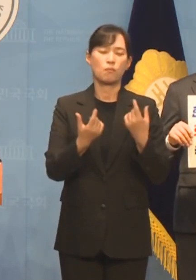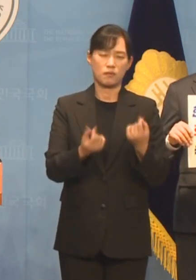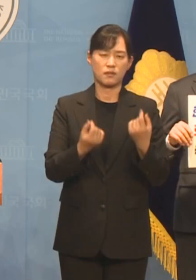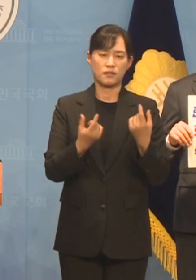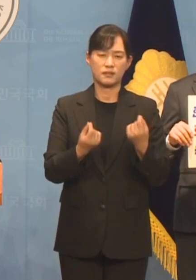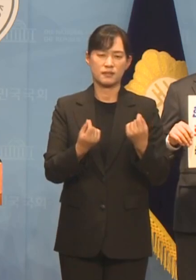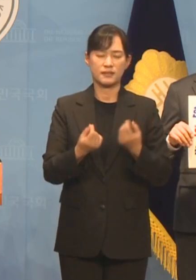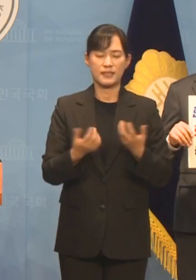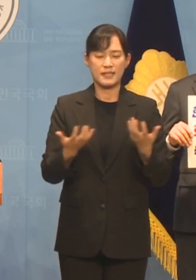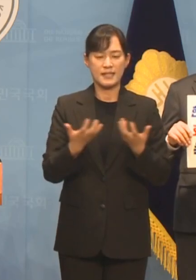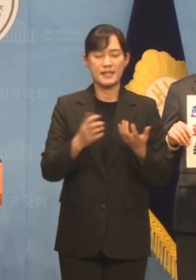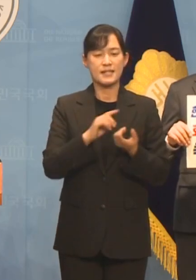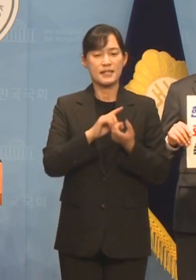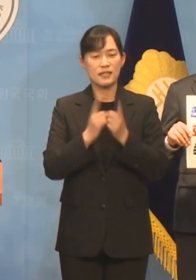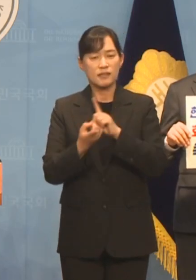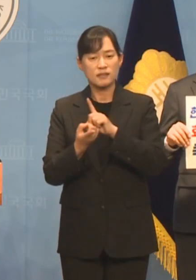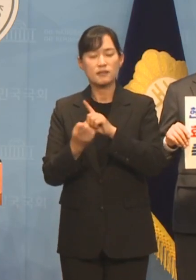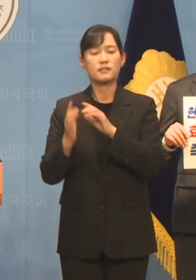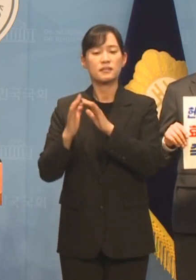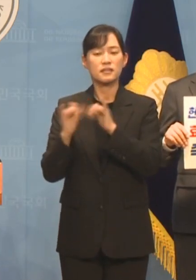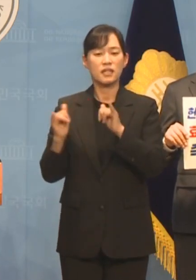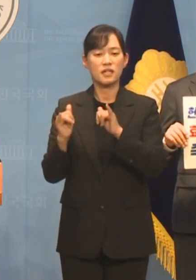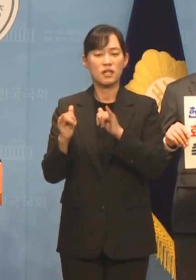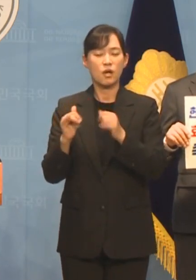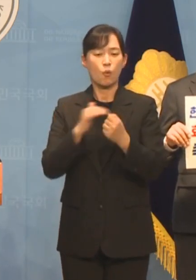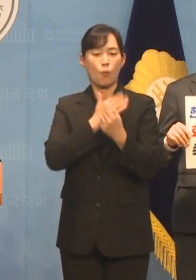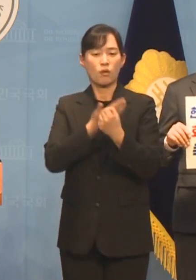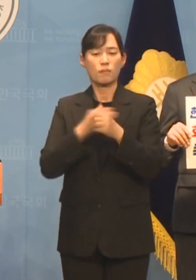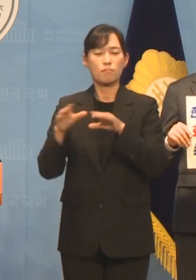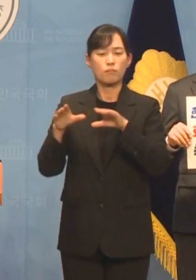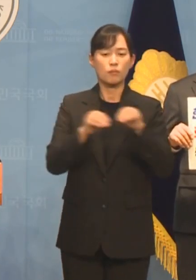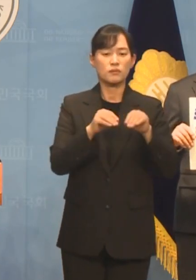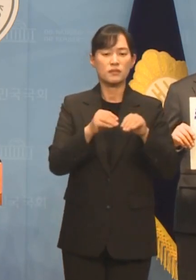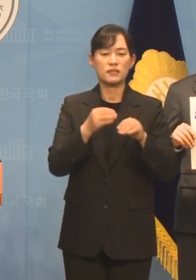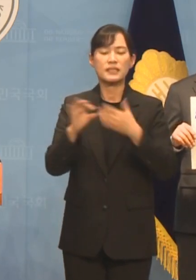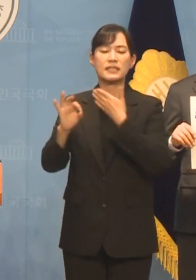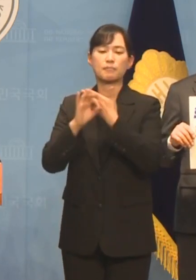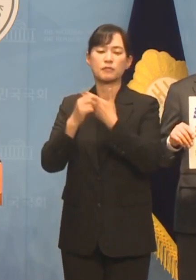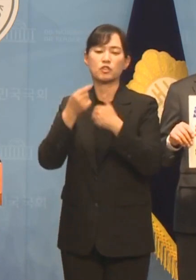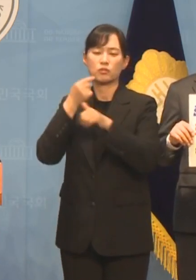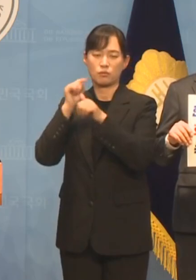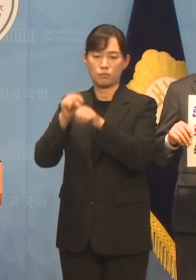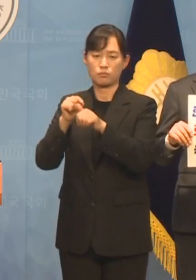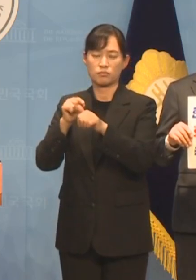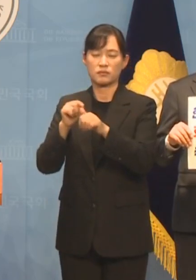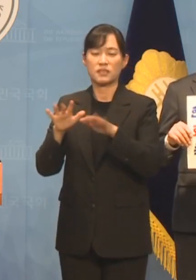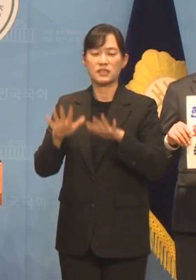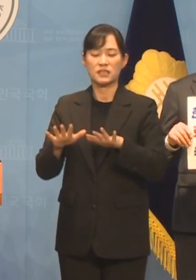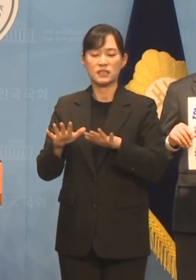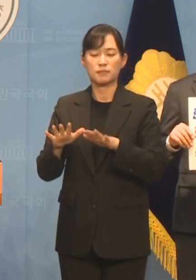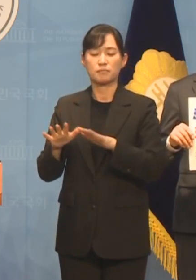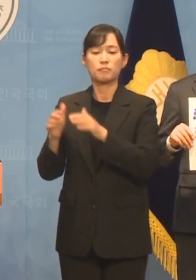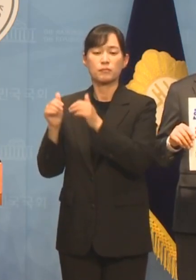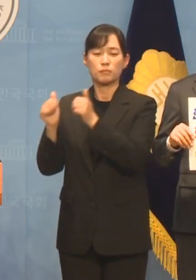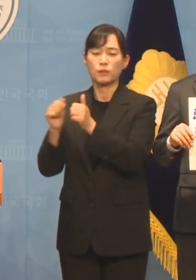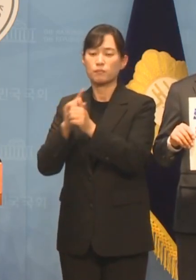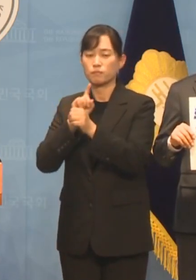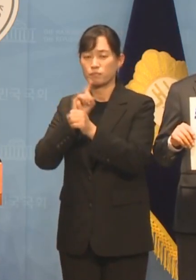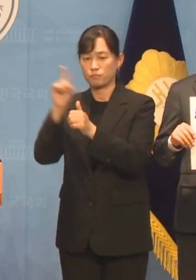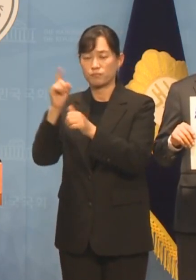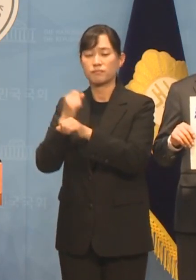이러한 직무대행자의 월권행위를 멈추는 가처분 신청이 지금 헌법재판소에 계류 중입니다.